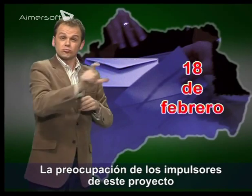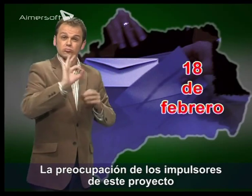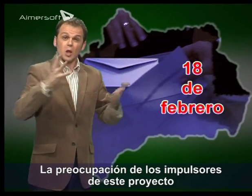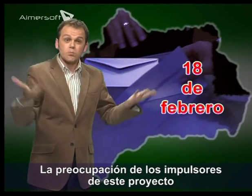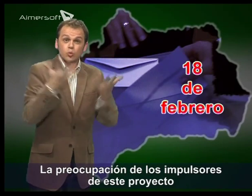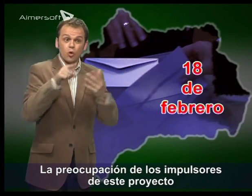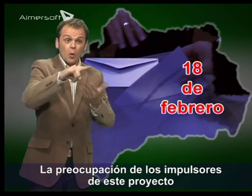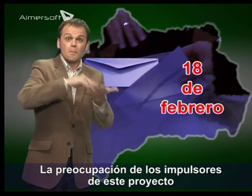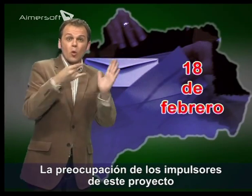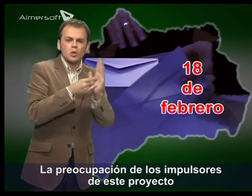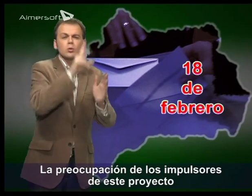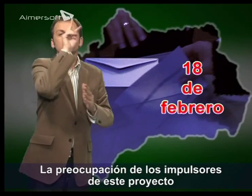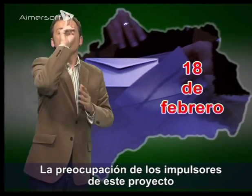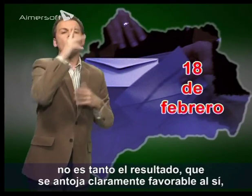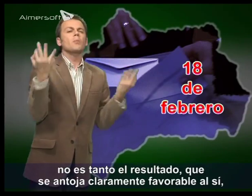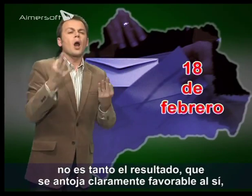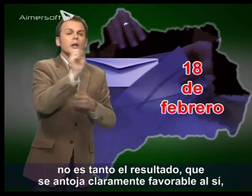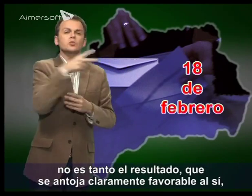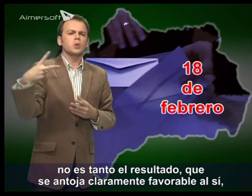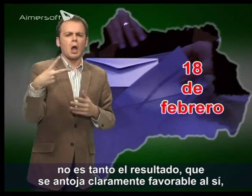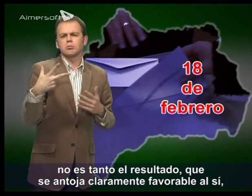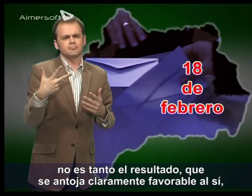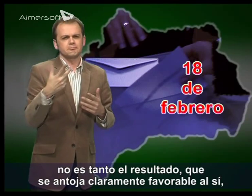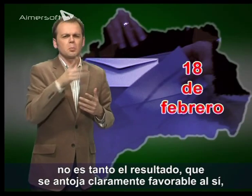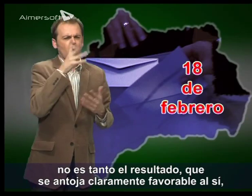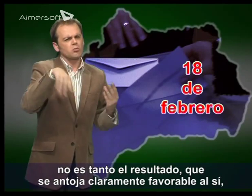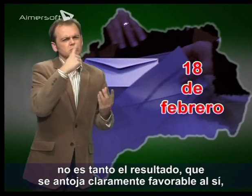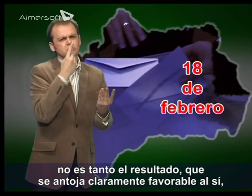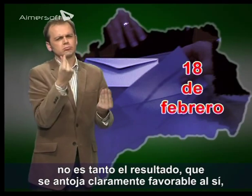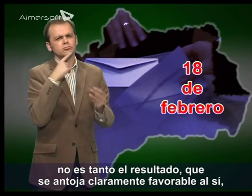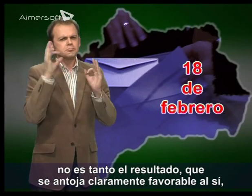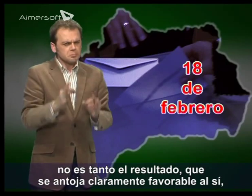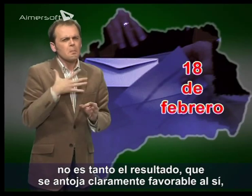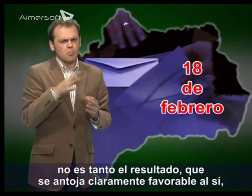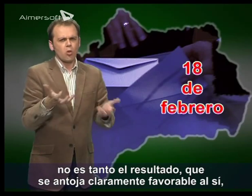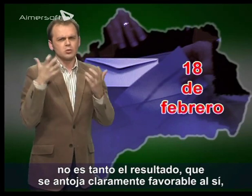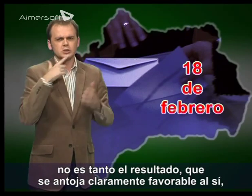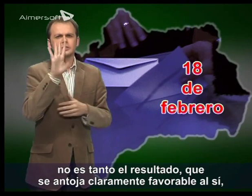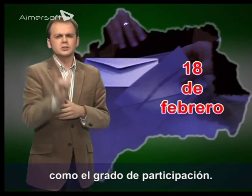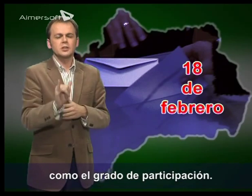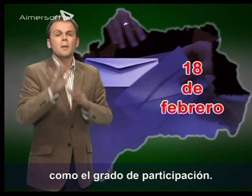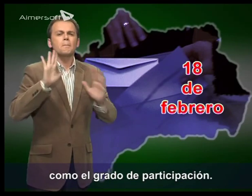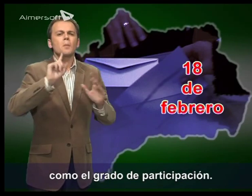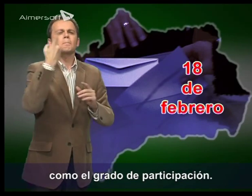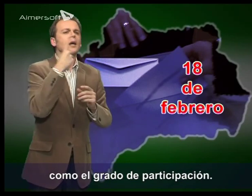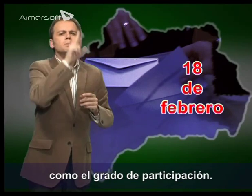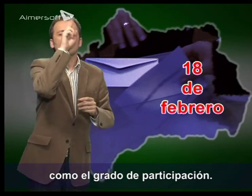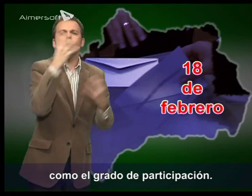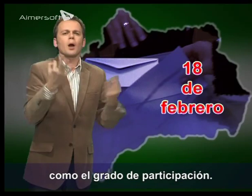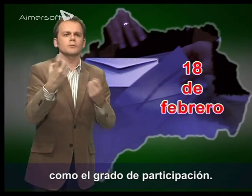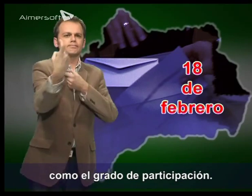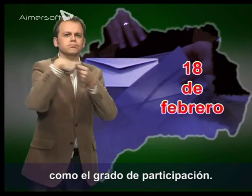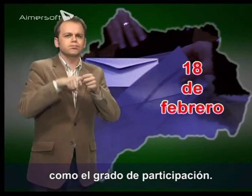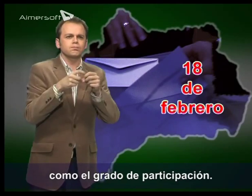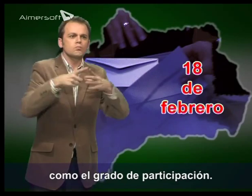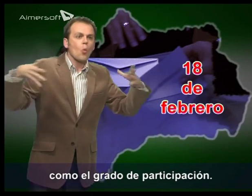los impulsores de este proyecto no es tanto el resultado, que se antoja claramente favorable al sí, como el grado de